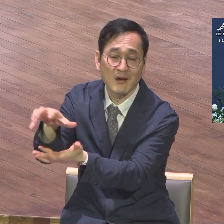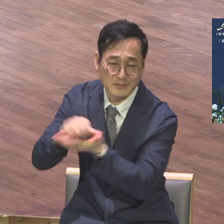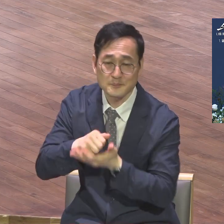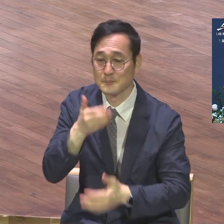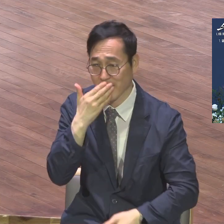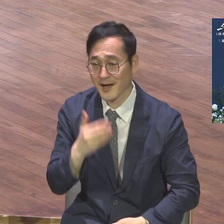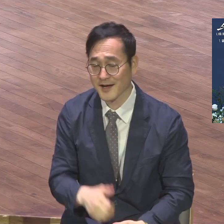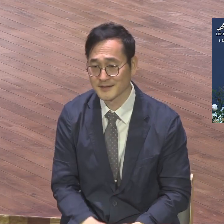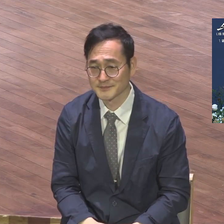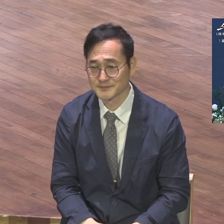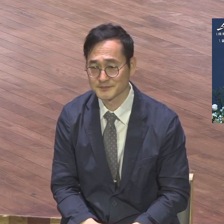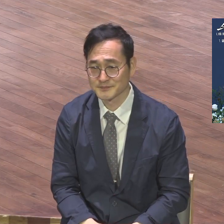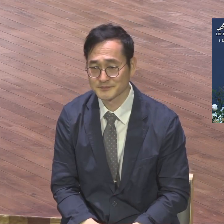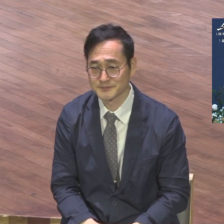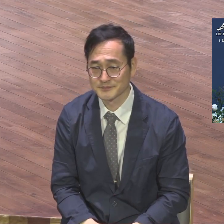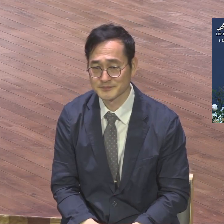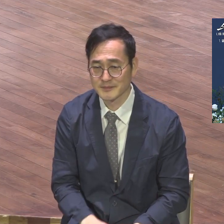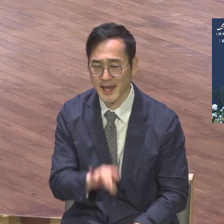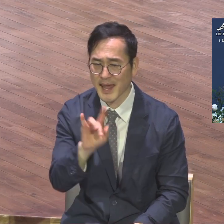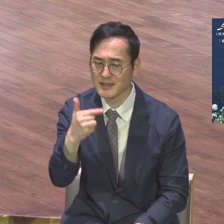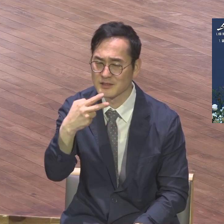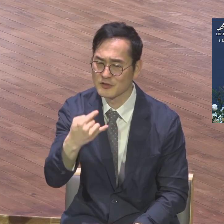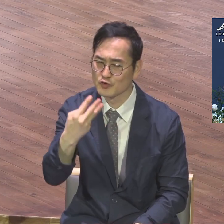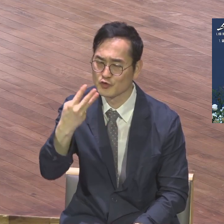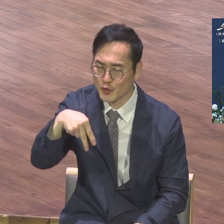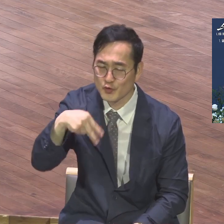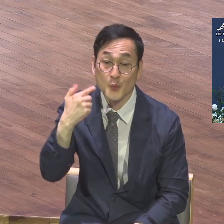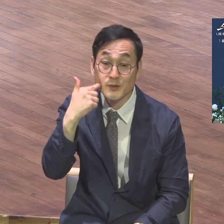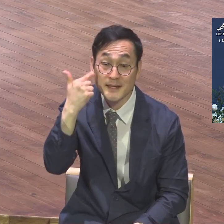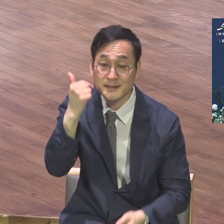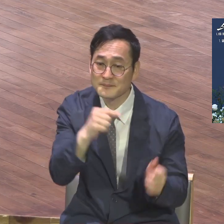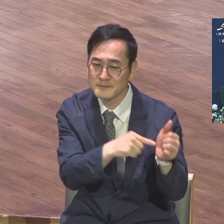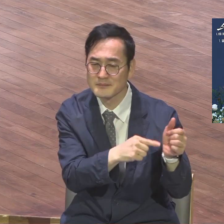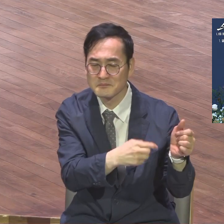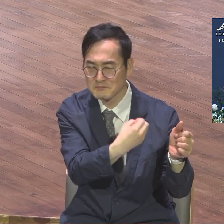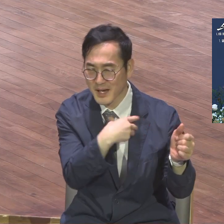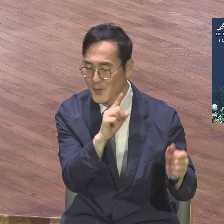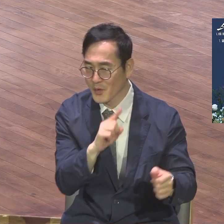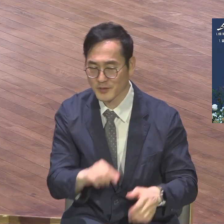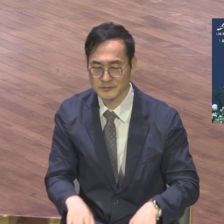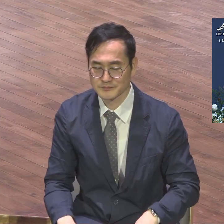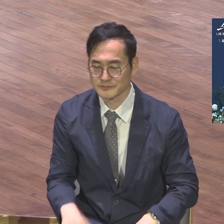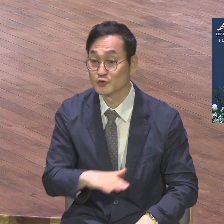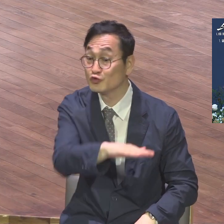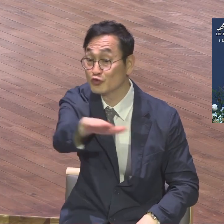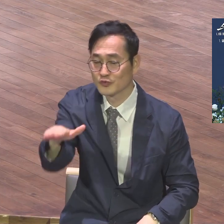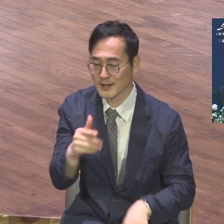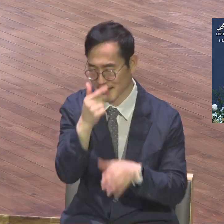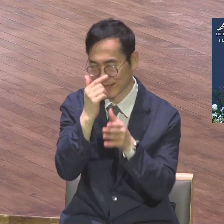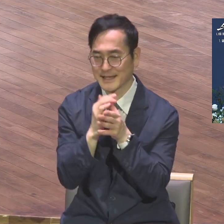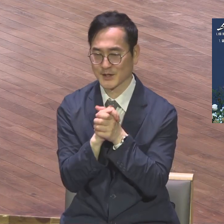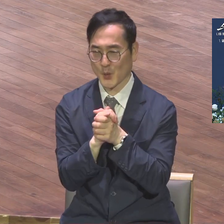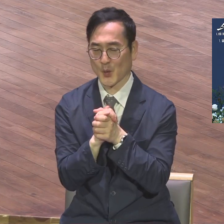복음주의 신학자 앤드루 무레이 목사님이 이런 말을 했어요. 우리가 기도로 우리 자신을